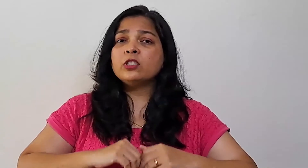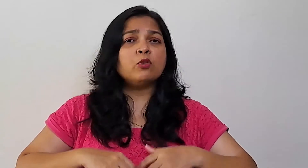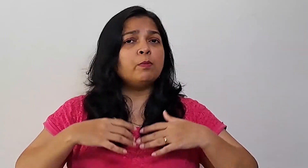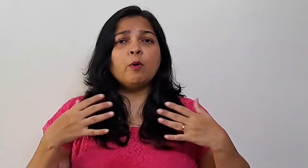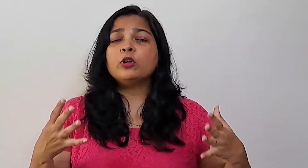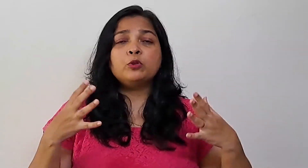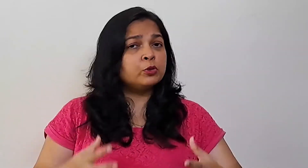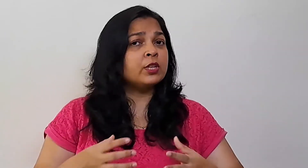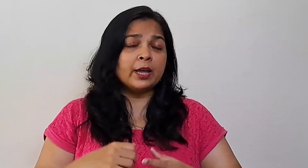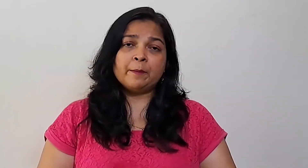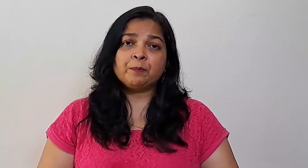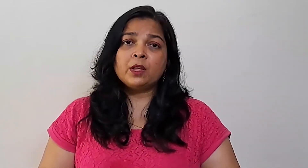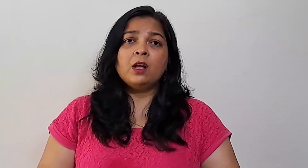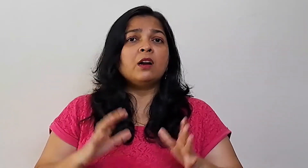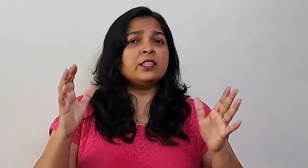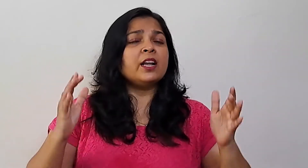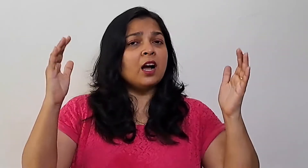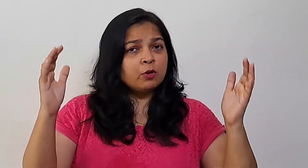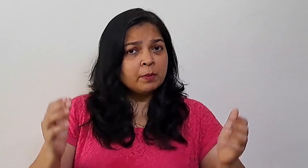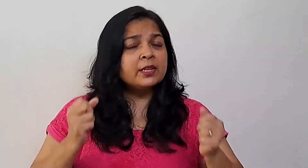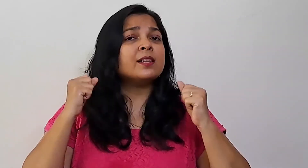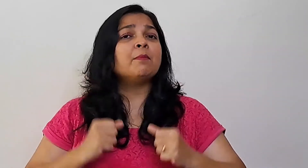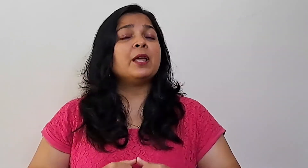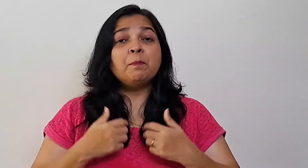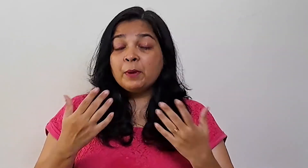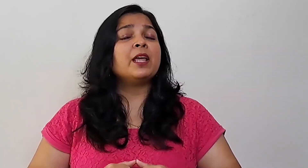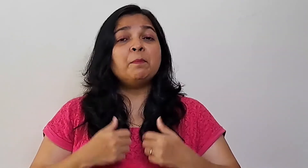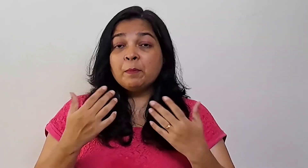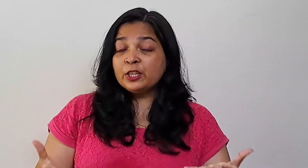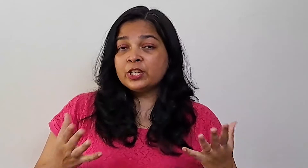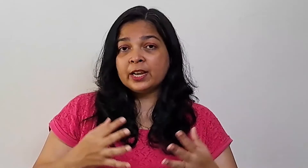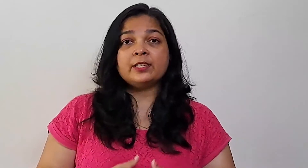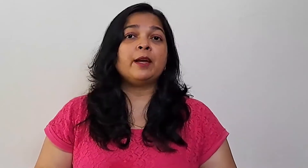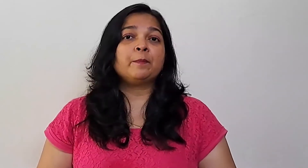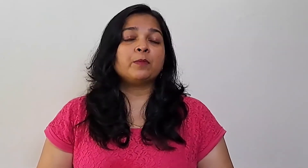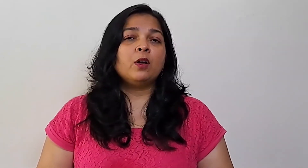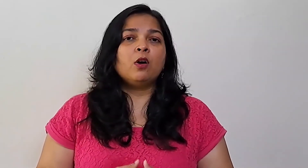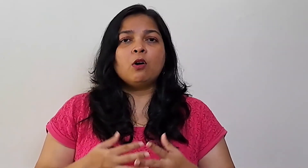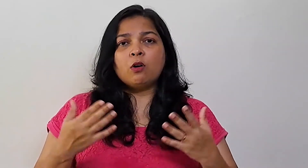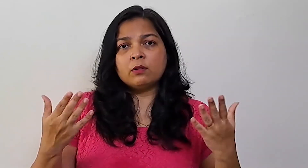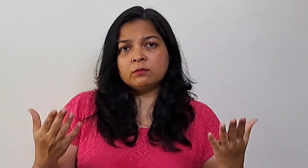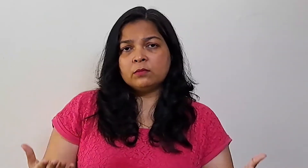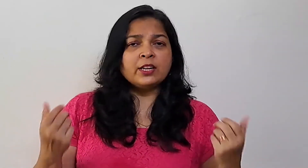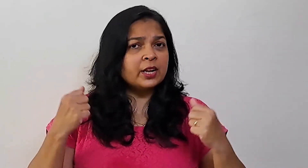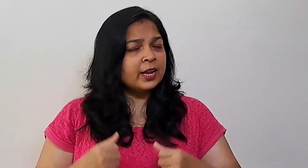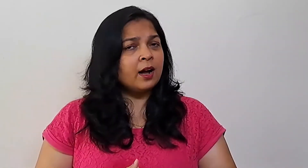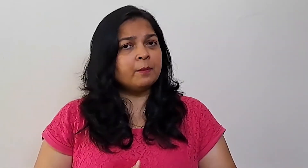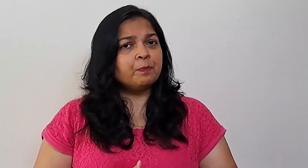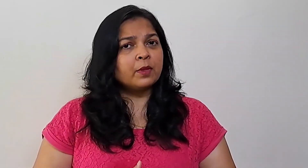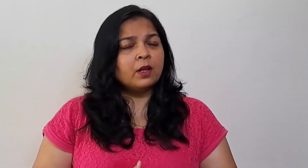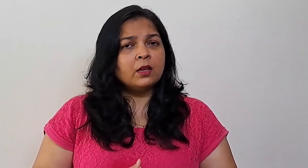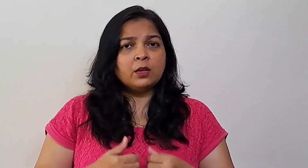ਤੇ ਰਾਜਾ ਨੂੰ ਬਹੁਤ ਗੁੱਸਾ ਆਇਆ। ਰਾਜਾ ਨੇ ਕਿਹਾ ਉਹਨੂੰ ਨੂੰ ਮੇਰੇ ਸਾਹਮਣੇ ਪੇਸ਼ ਕੀਤਾ ਜਾਵੇ। ਤੇ ਰਾਜਾ ਨੇ